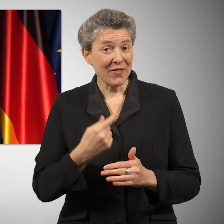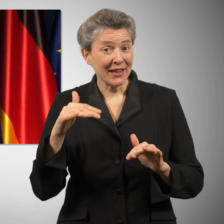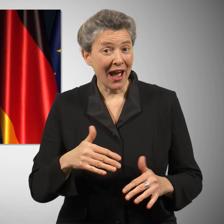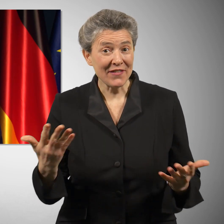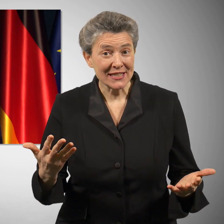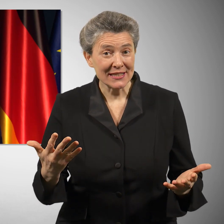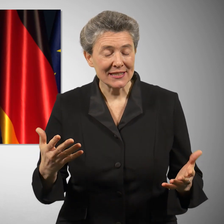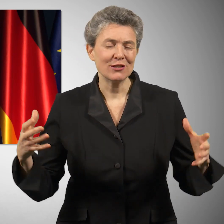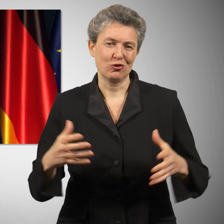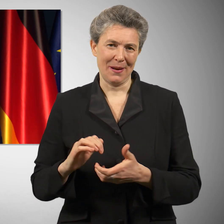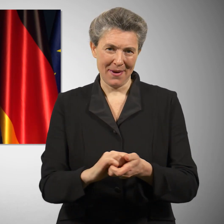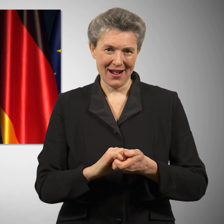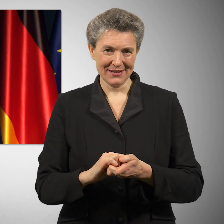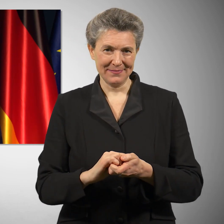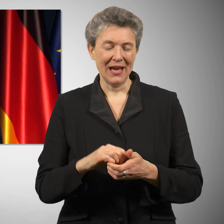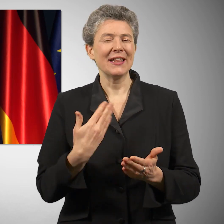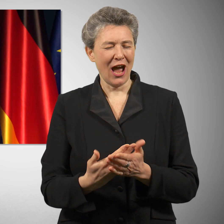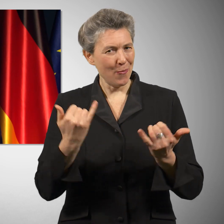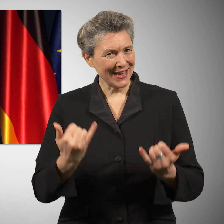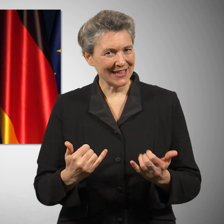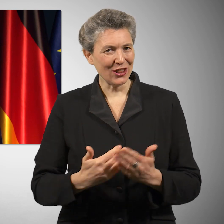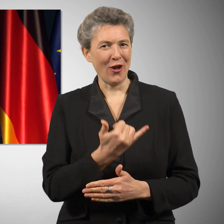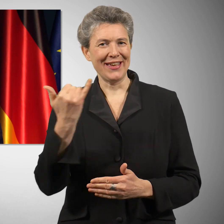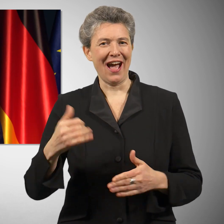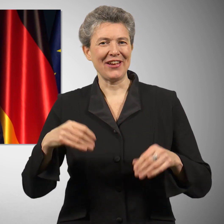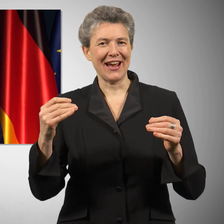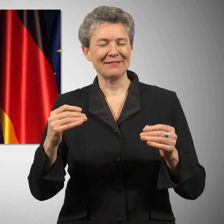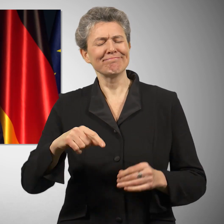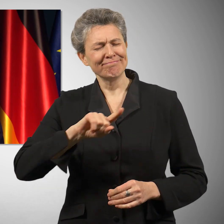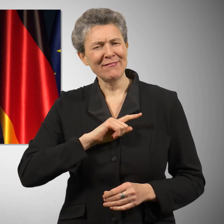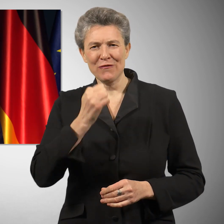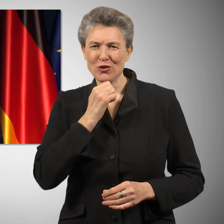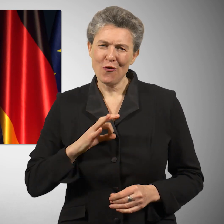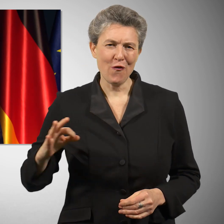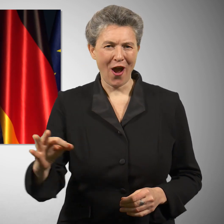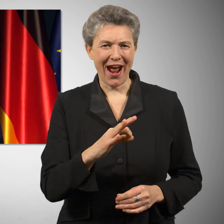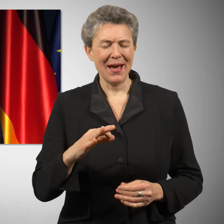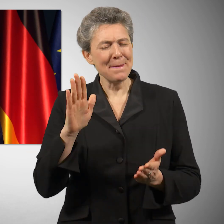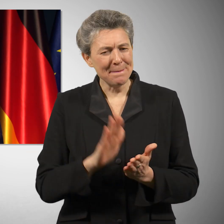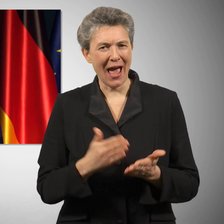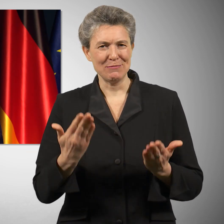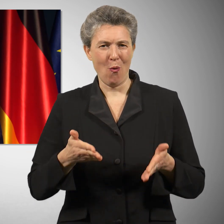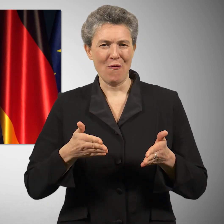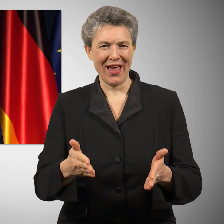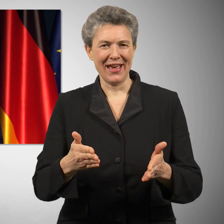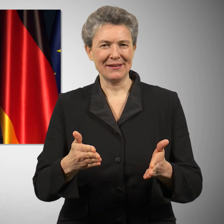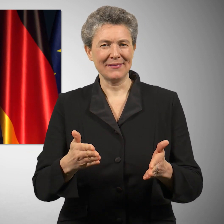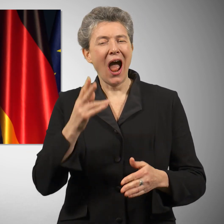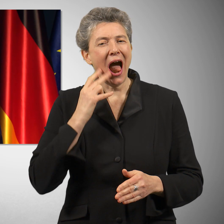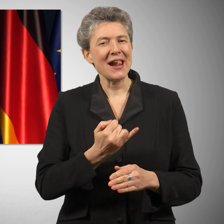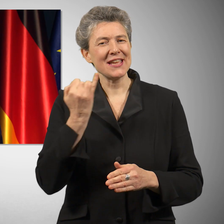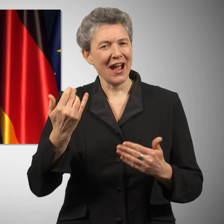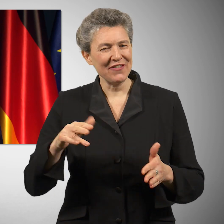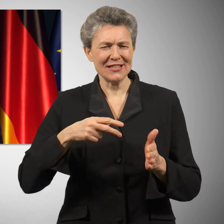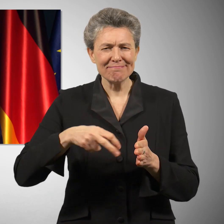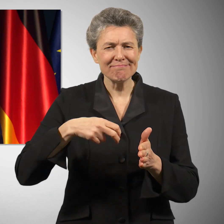unser größtes Pfund. Darum wünsche ich uns am Beginn dieses neuen Jahres eines: bleiben wir dem Weg treu, den